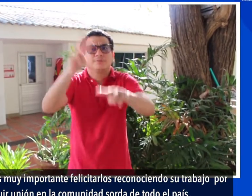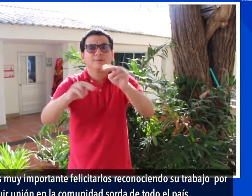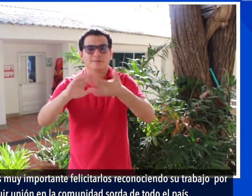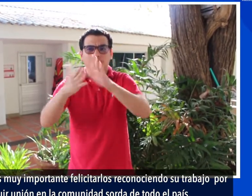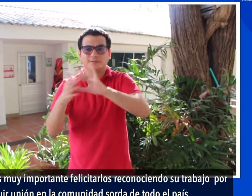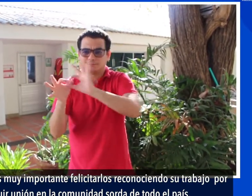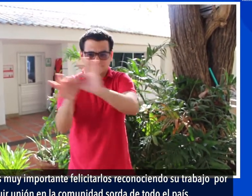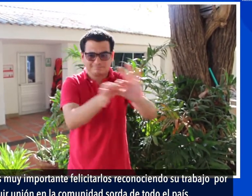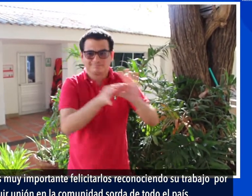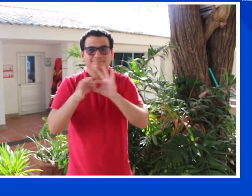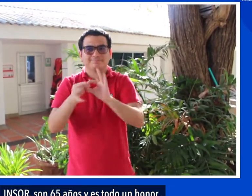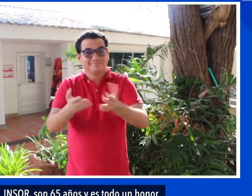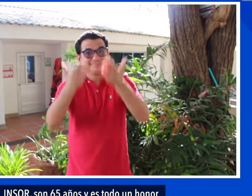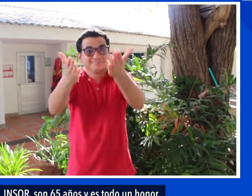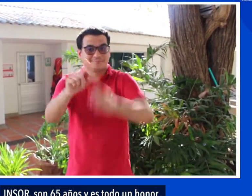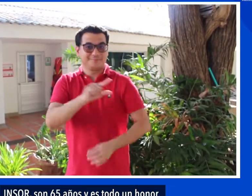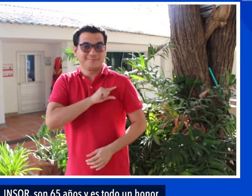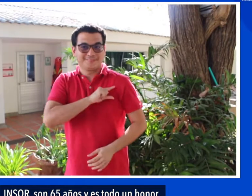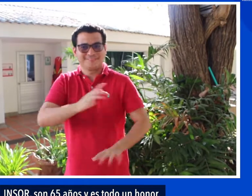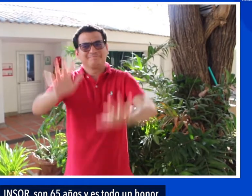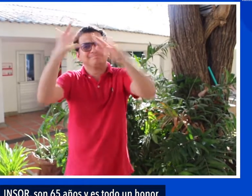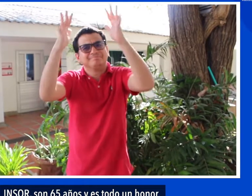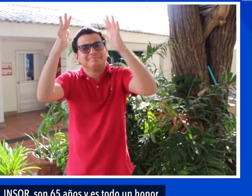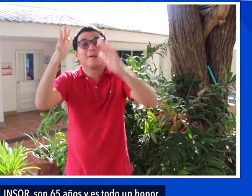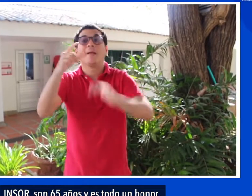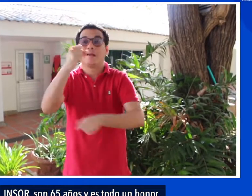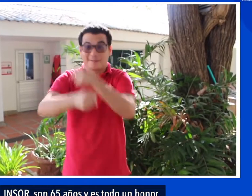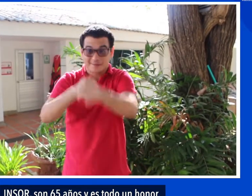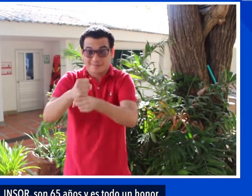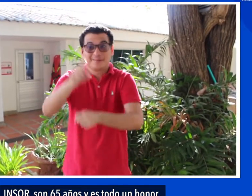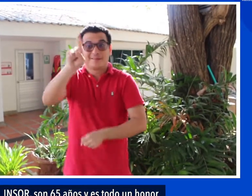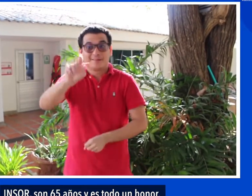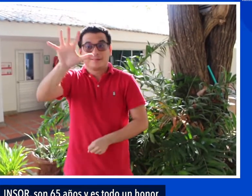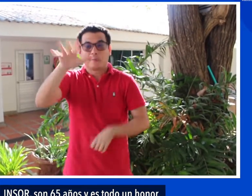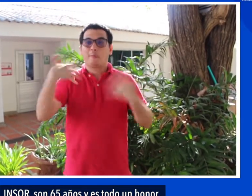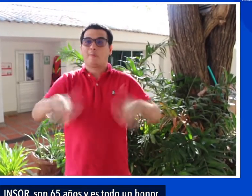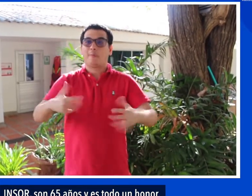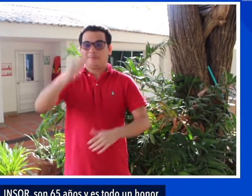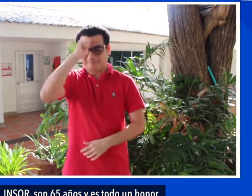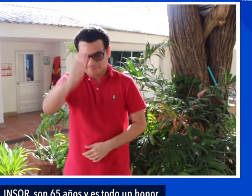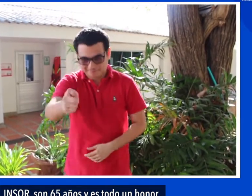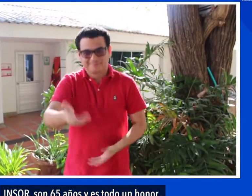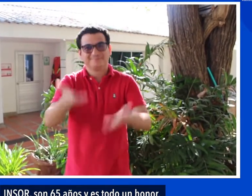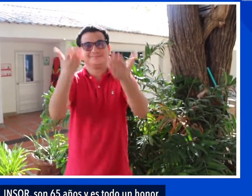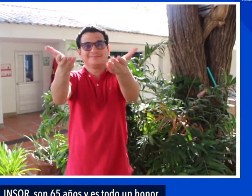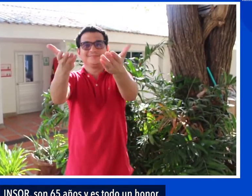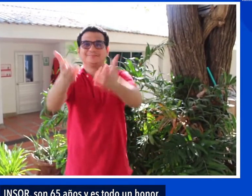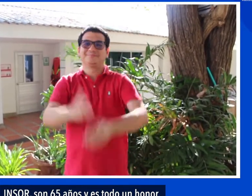todo el país. INSOR, son 65 años y es todo un honor.